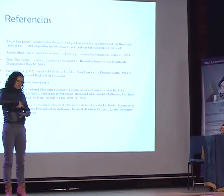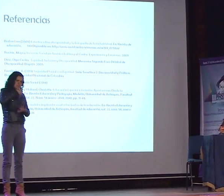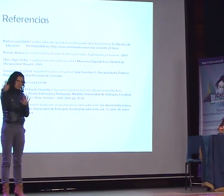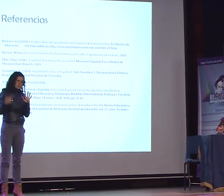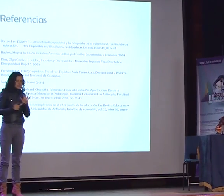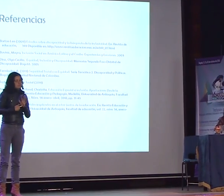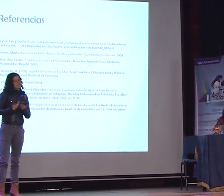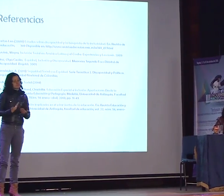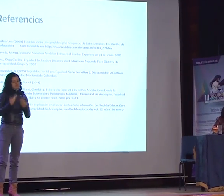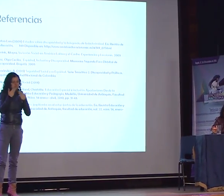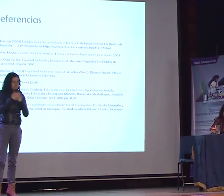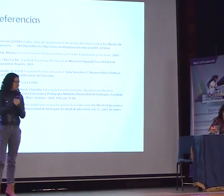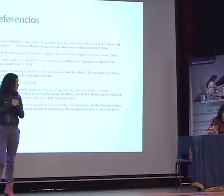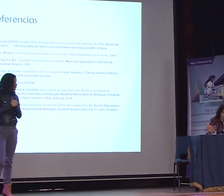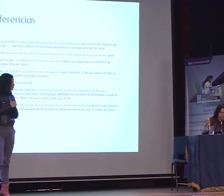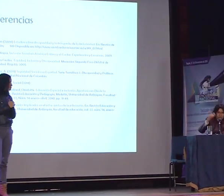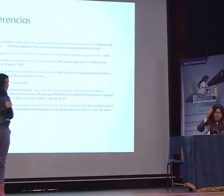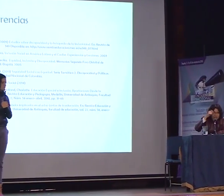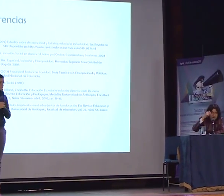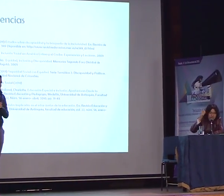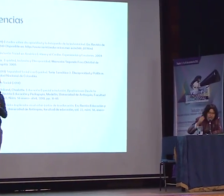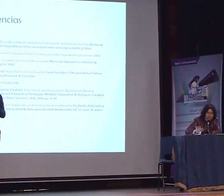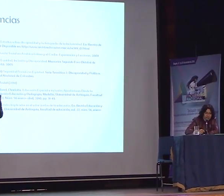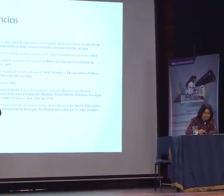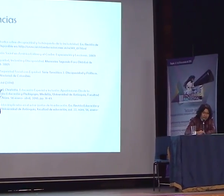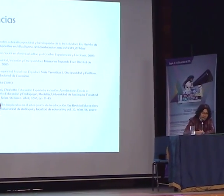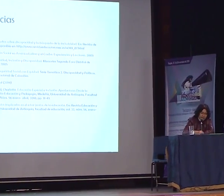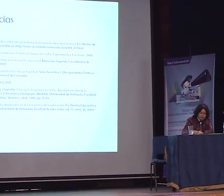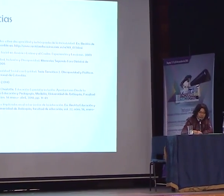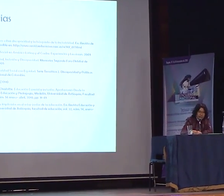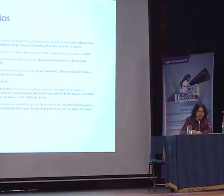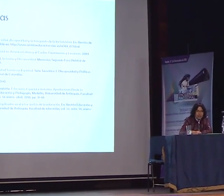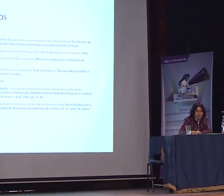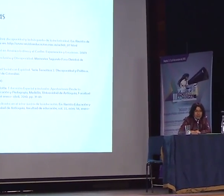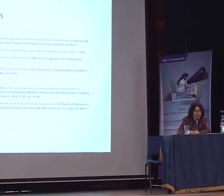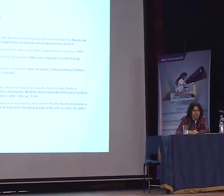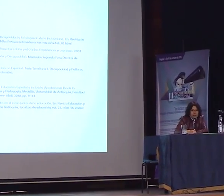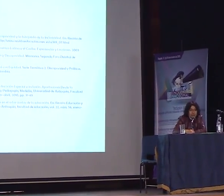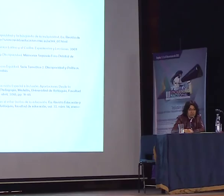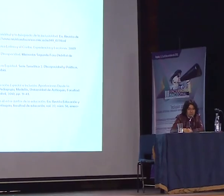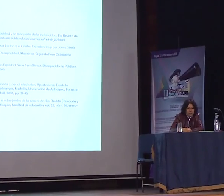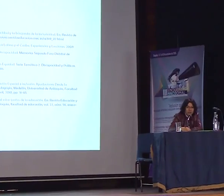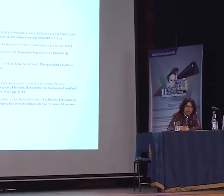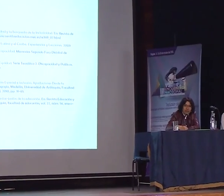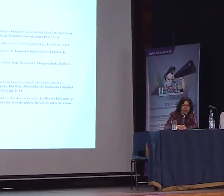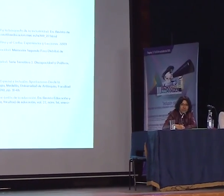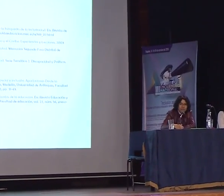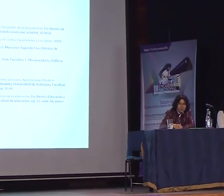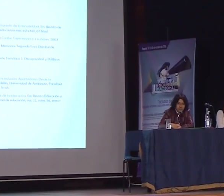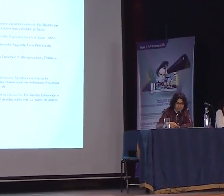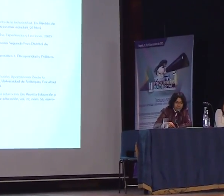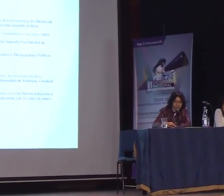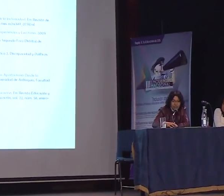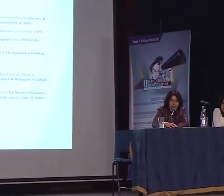valiosa. Uno de mis estudiantes presenta en la reseña que les he pedido que